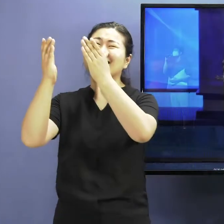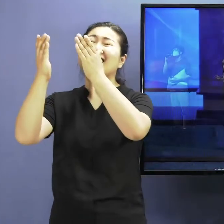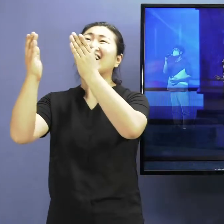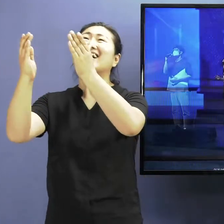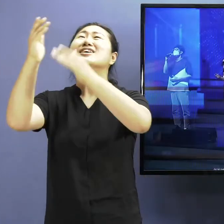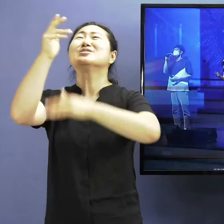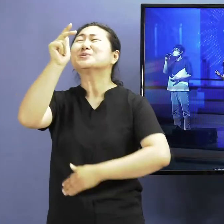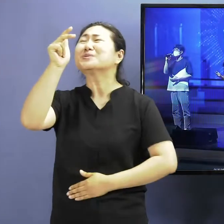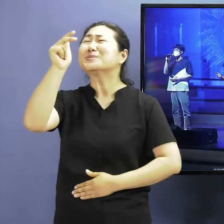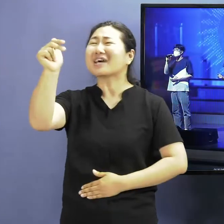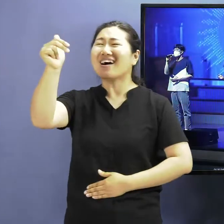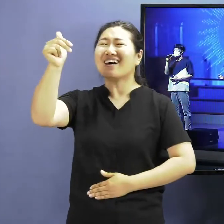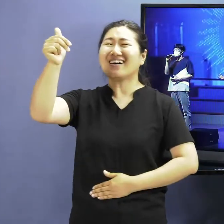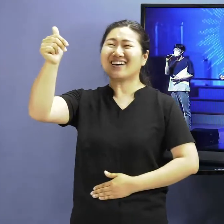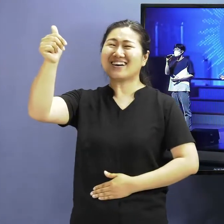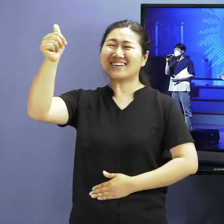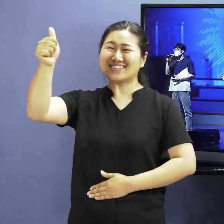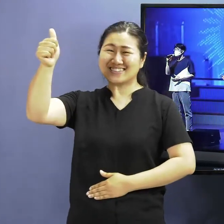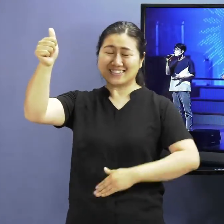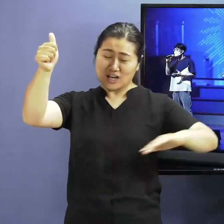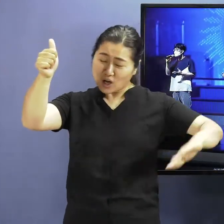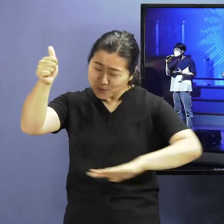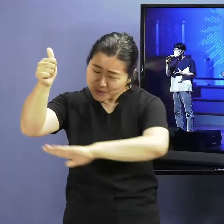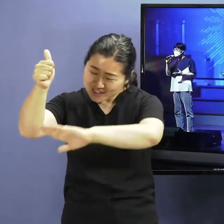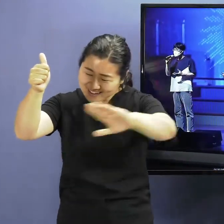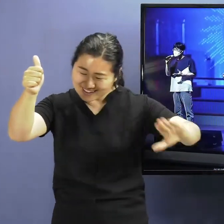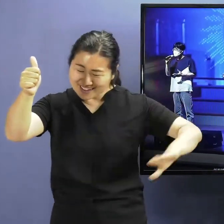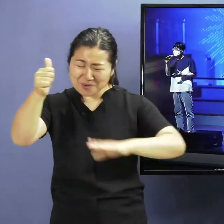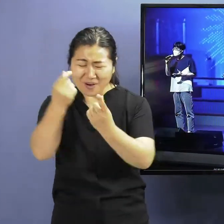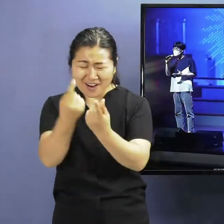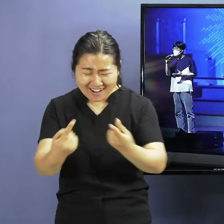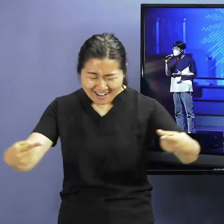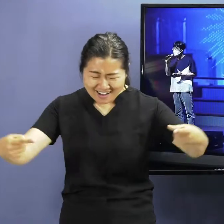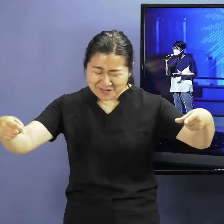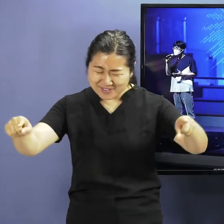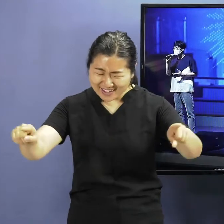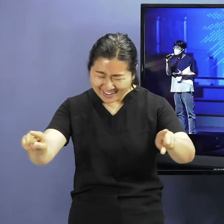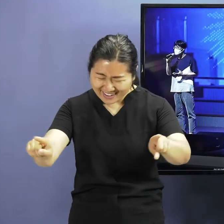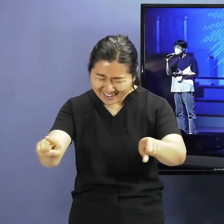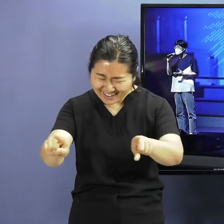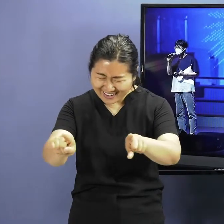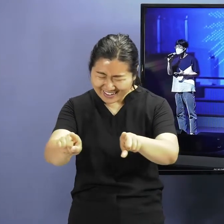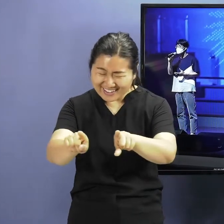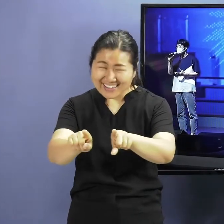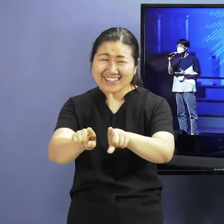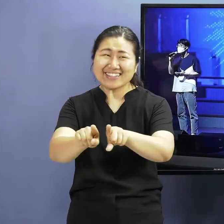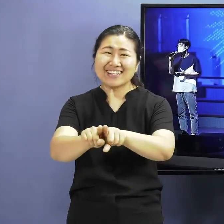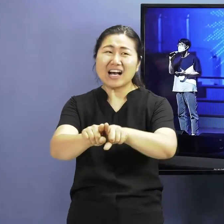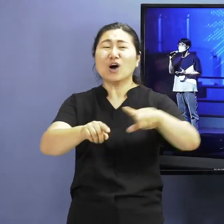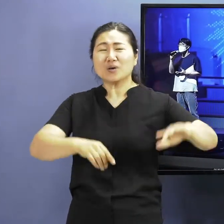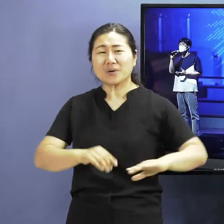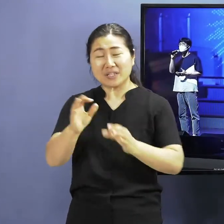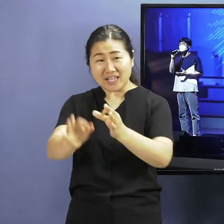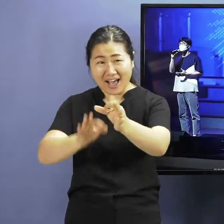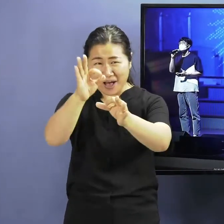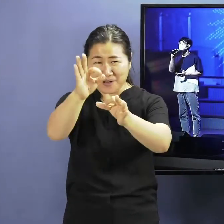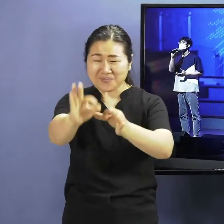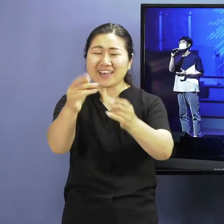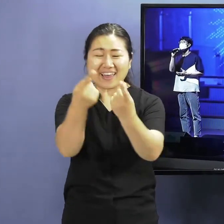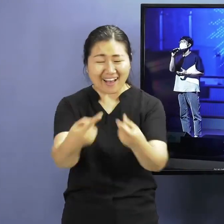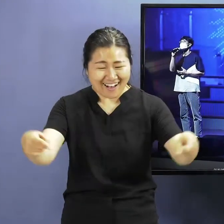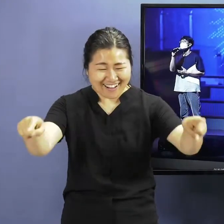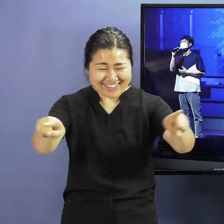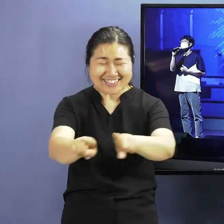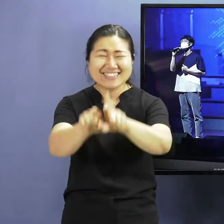예배하자. 주가 우리와 함께 영원히 함께